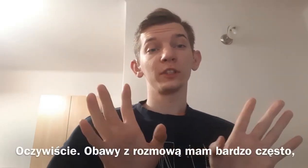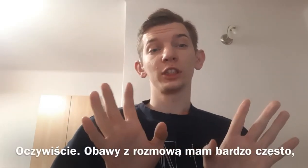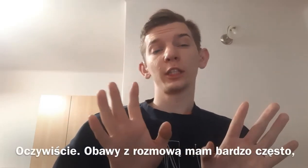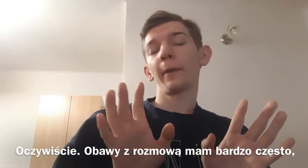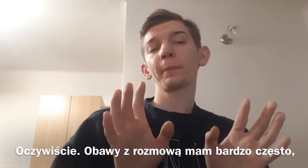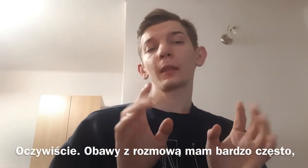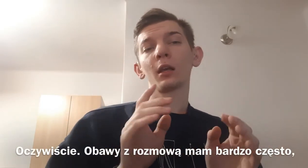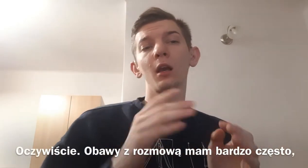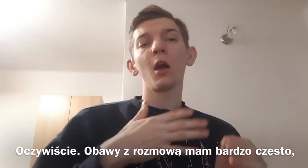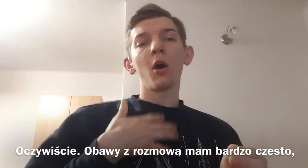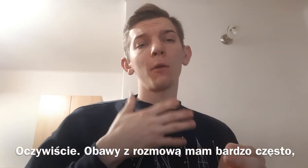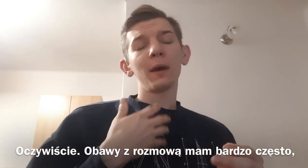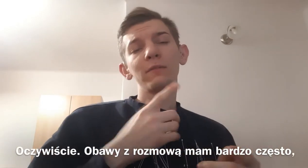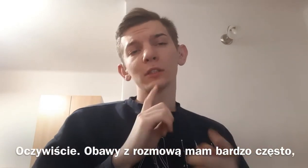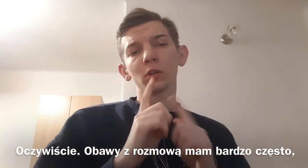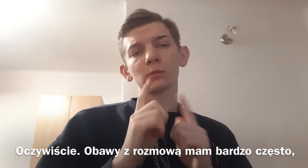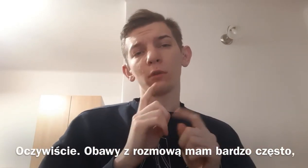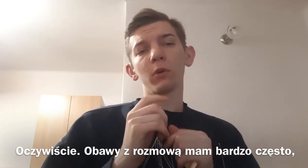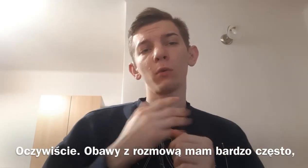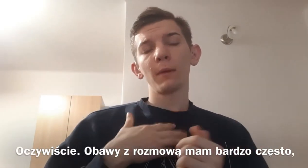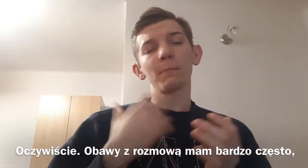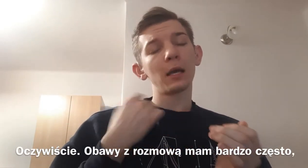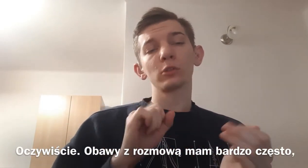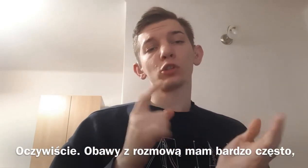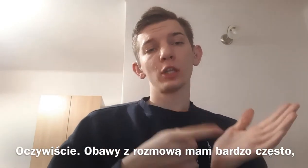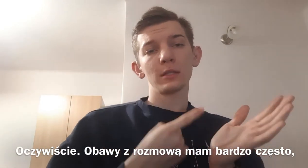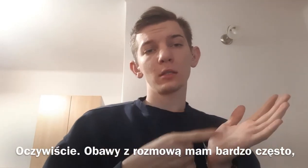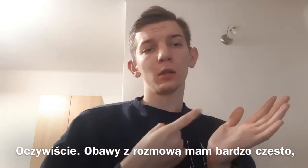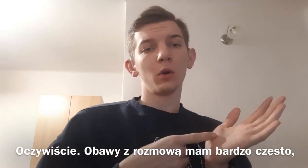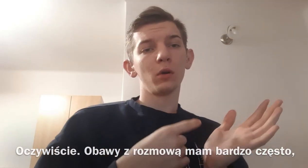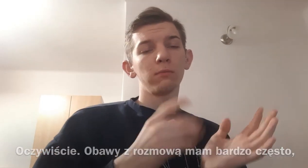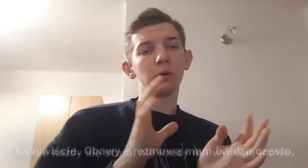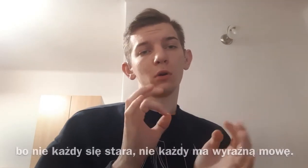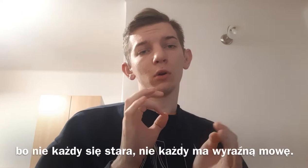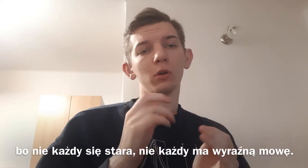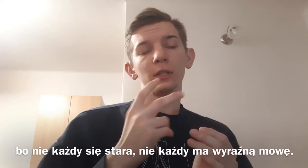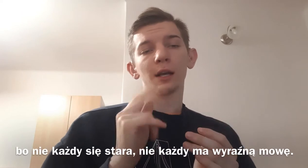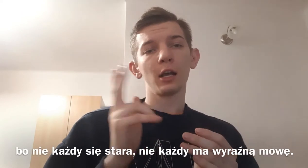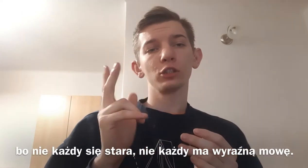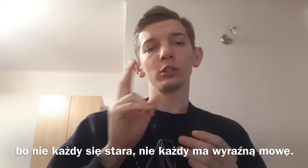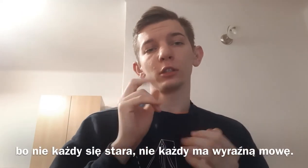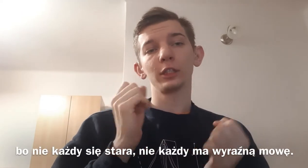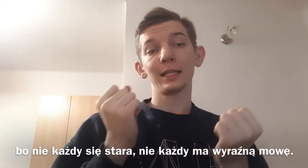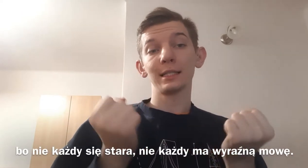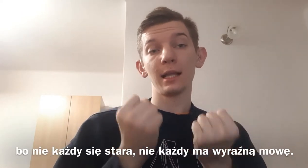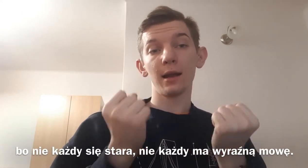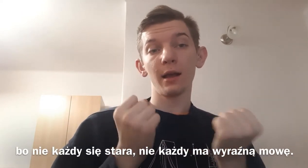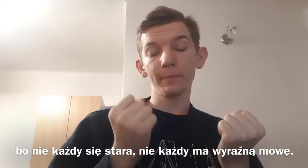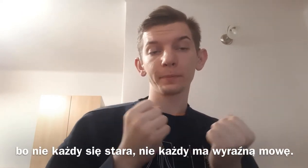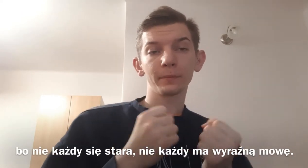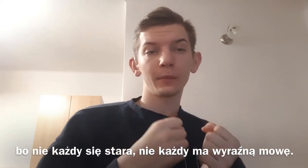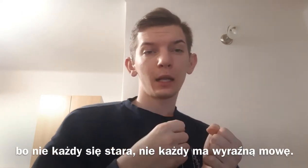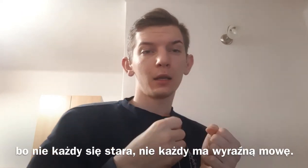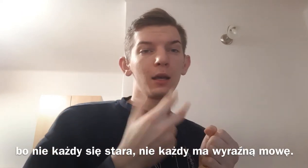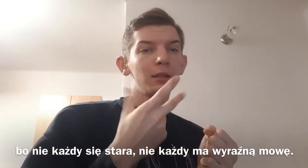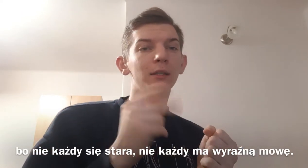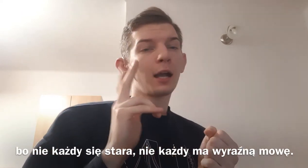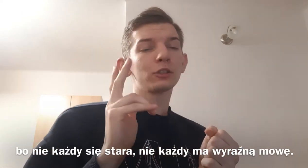Oczywiście. Obawy z rozmową mam bardzo często, bo nie każdy się stara. Nie każdy